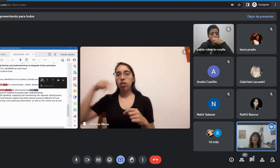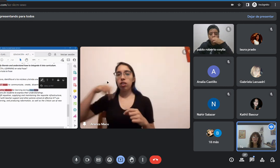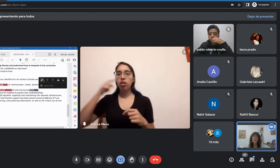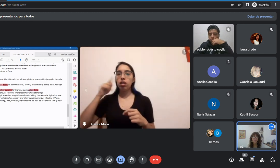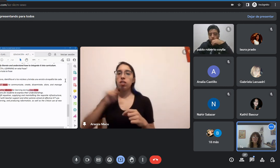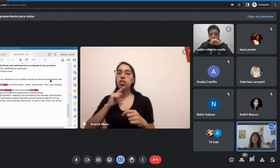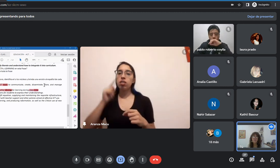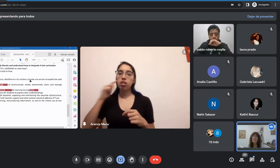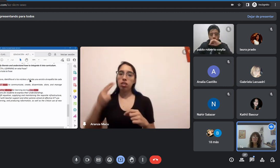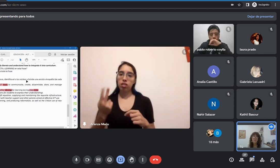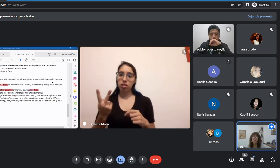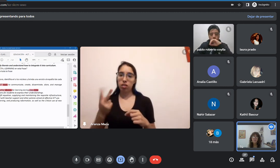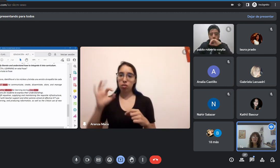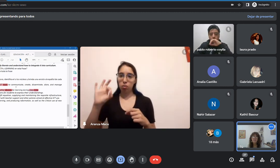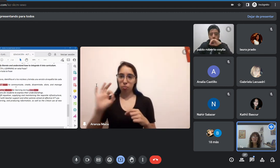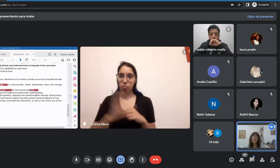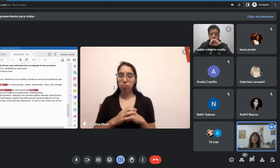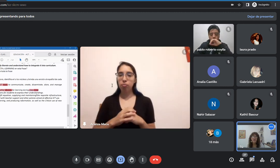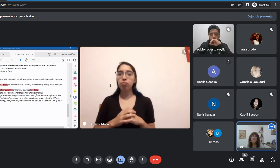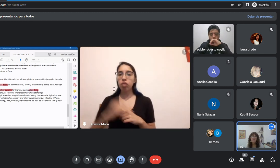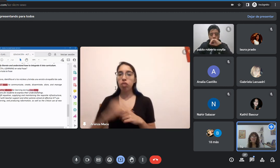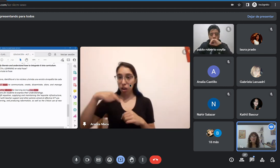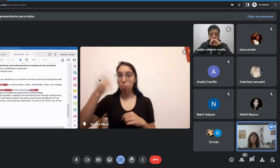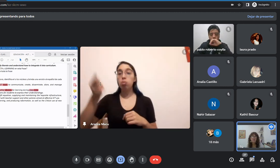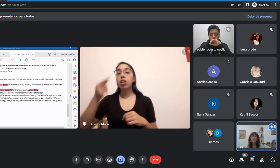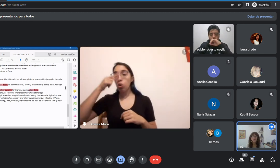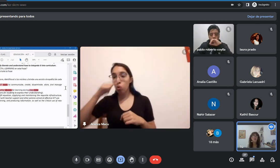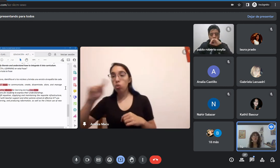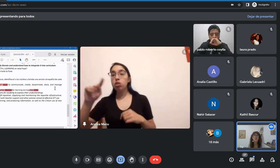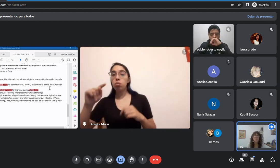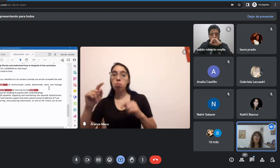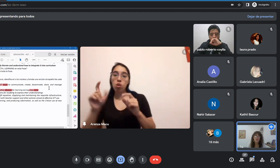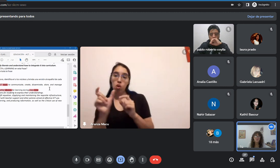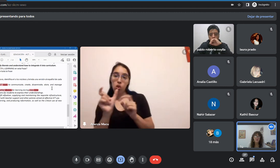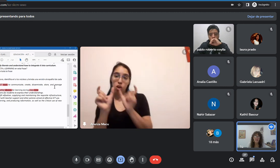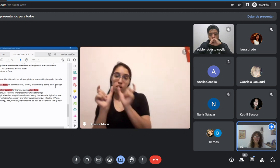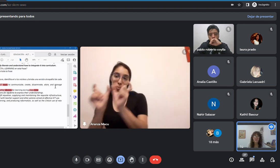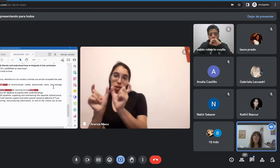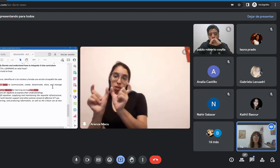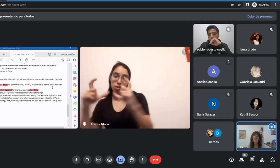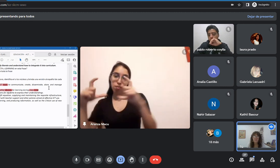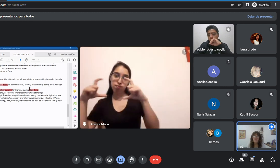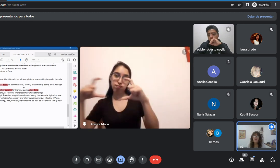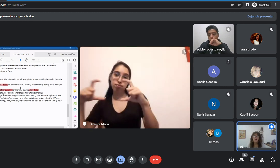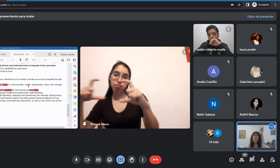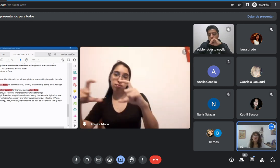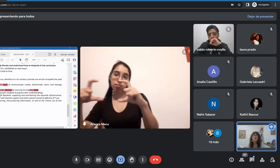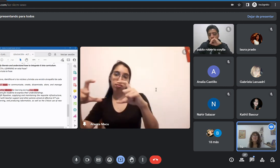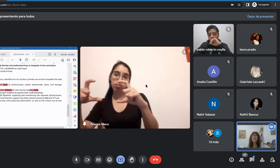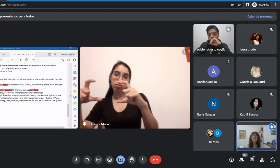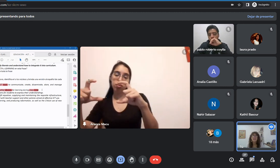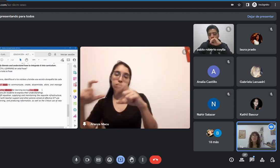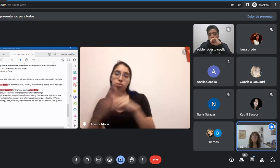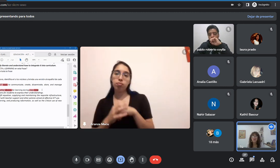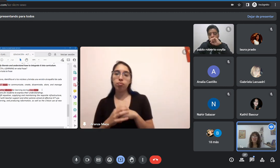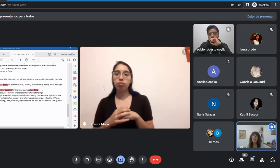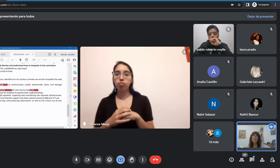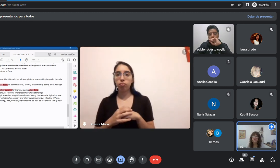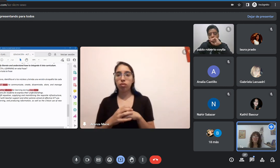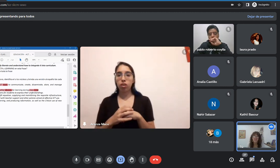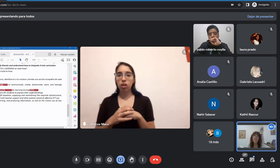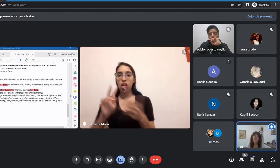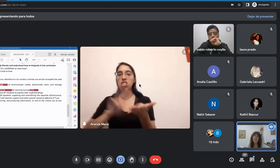separados, ¿sí? Entonces me queda ahí más oscurito los núcleos marcados, ¿sí? ¿Cómo sería la traducción entonces